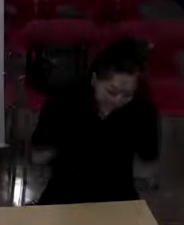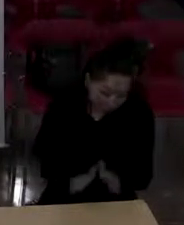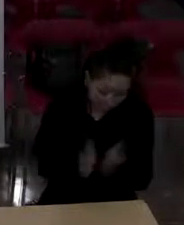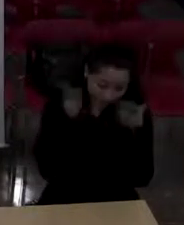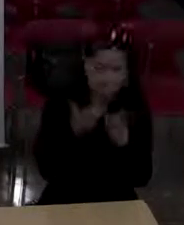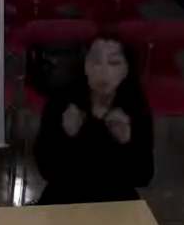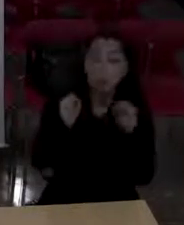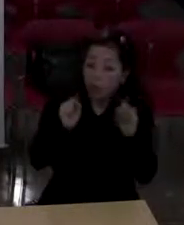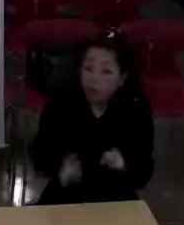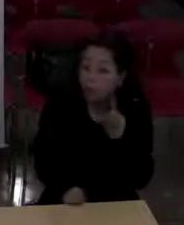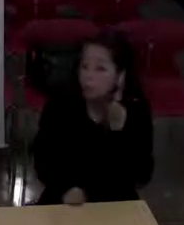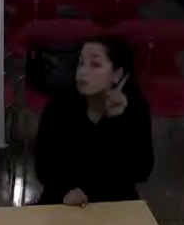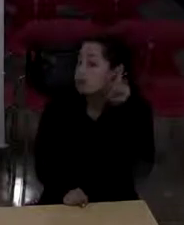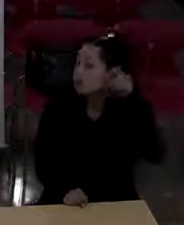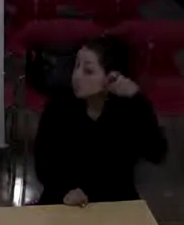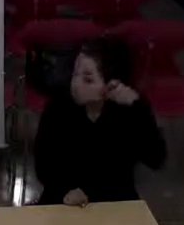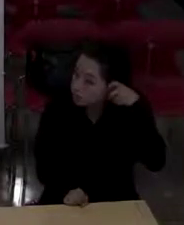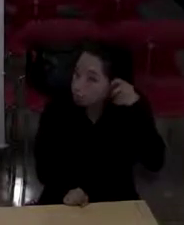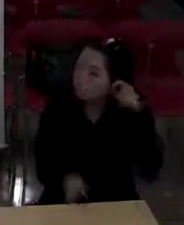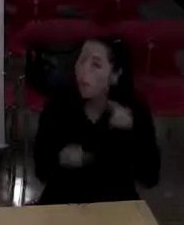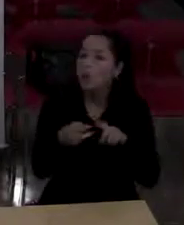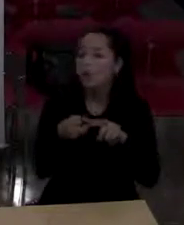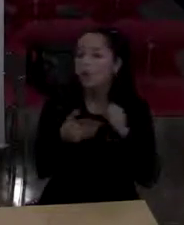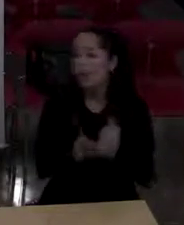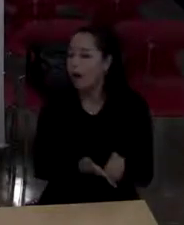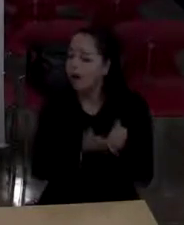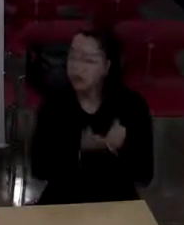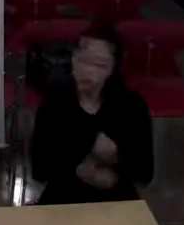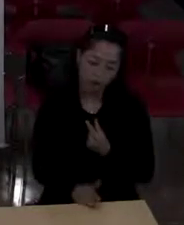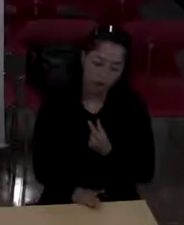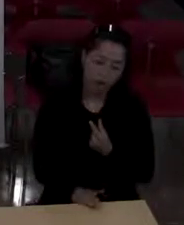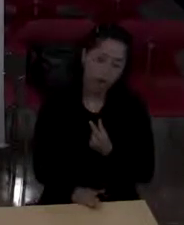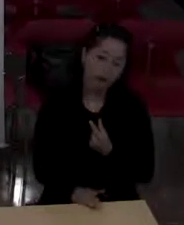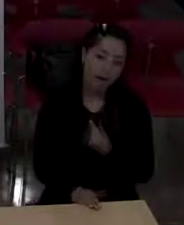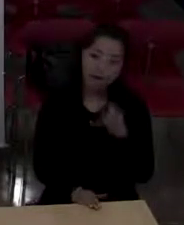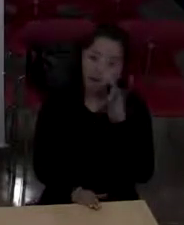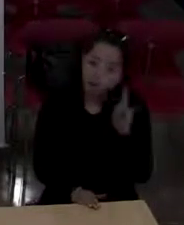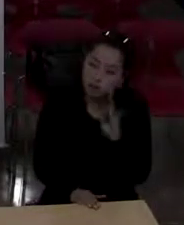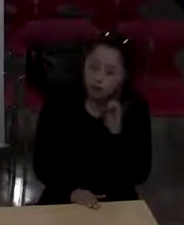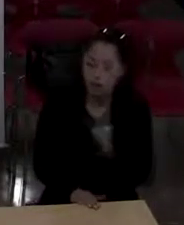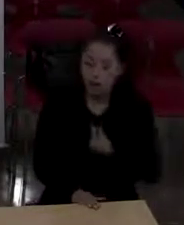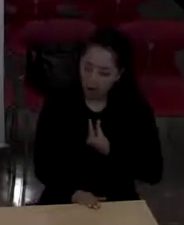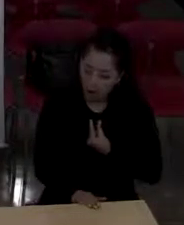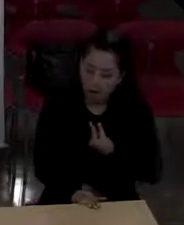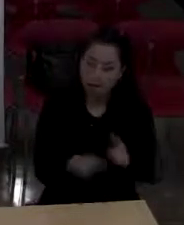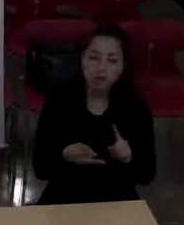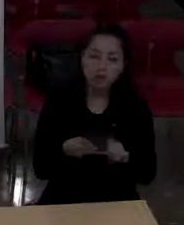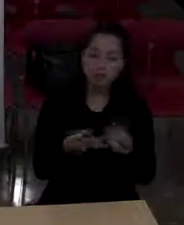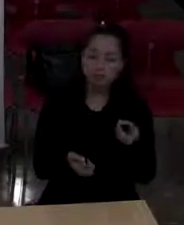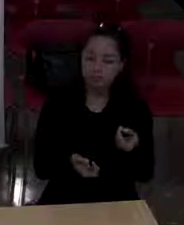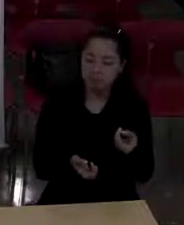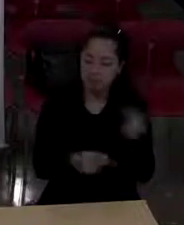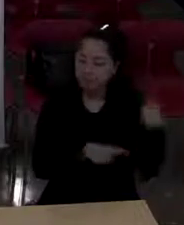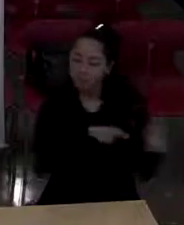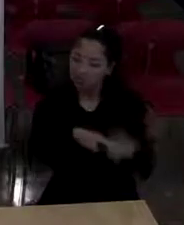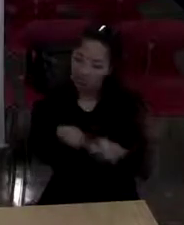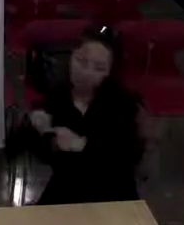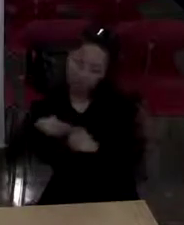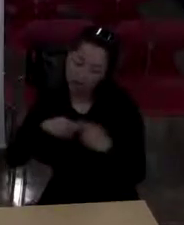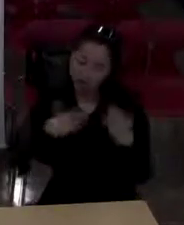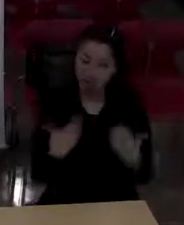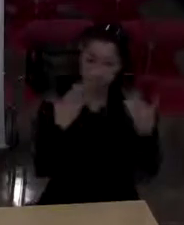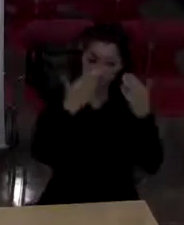ayudas auditivas, como también contar con un trabajo continuo y sistemático de un equipo interdisciplinario para el desarrollo de